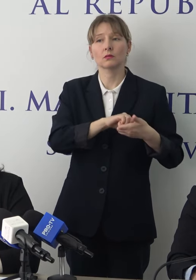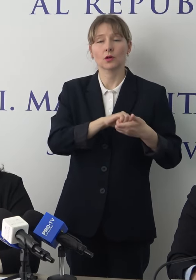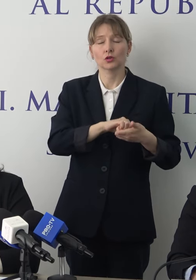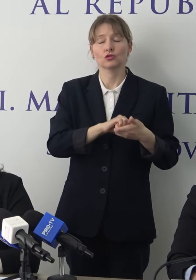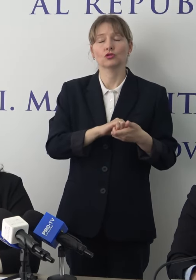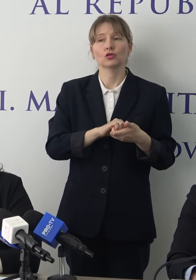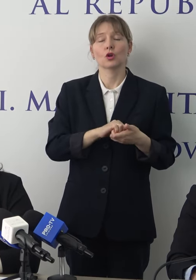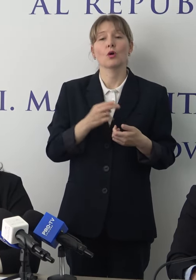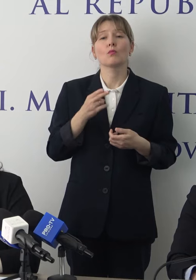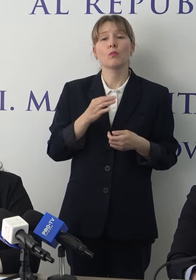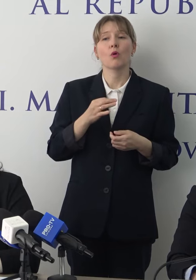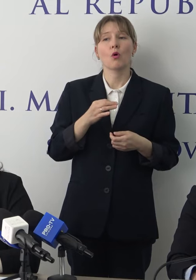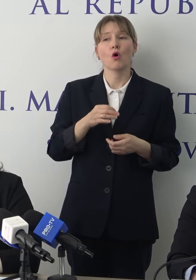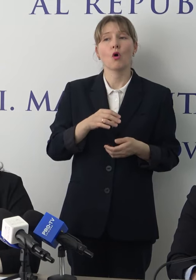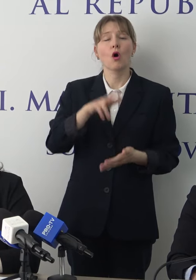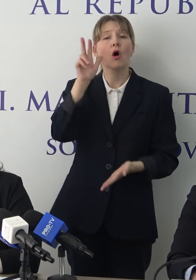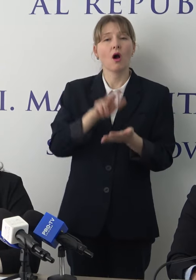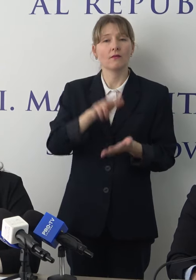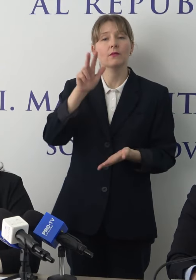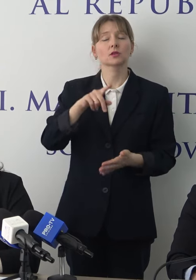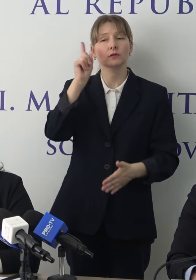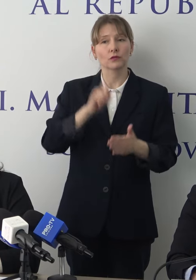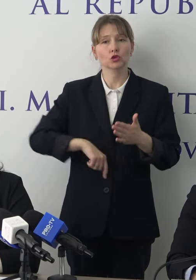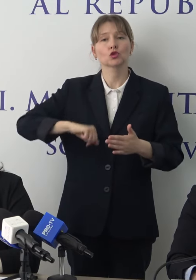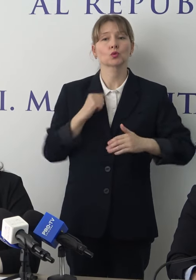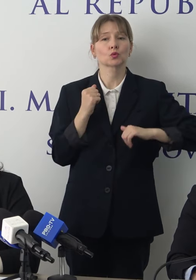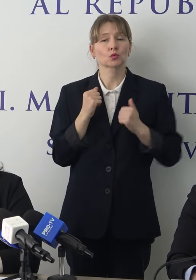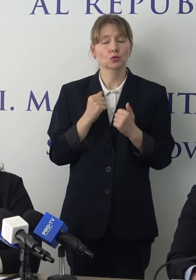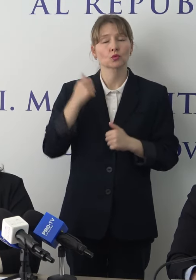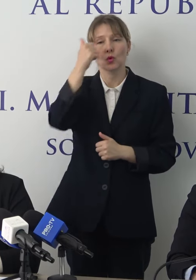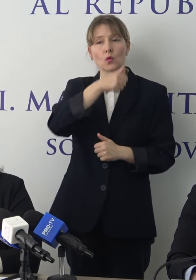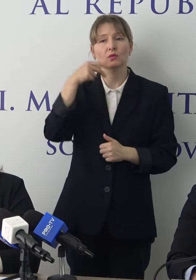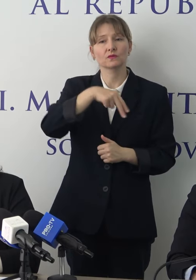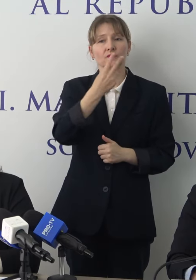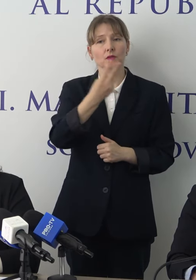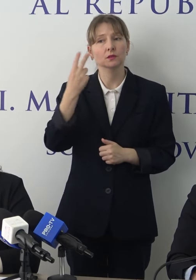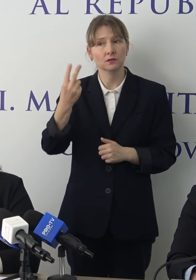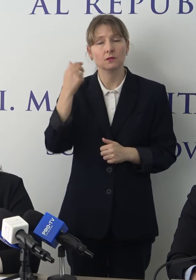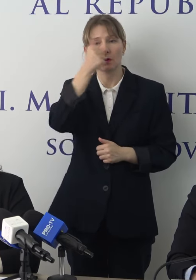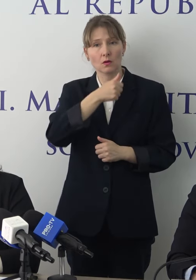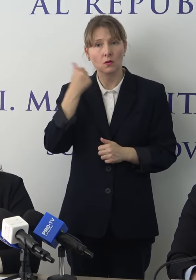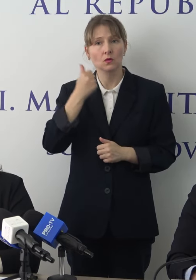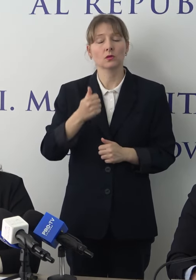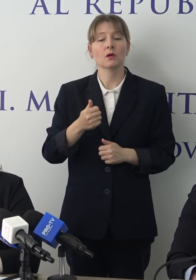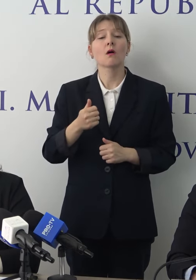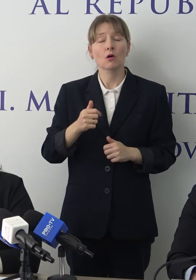a memorandumului de înțelegere semnat de Minister și UNICEF în 2022, UNICEF continuă să fie angajată în a continua